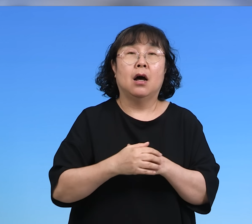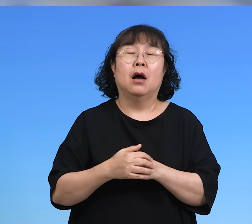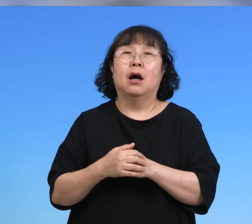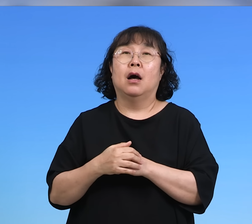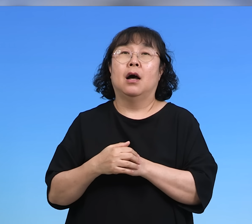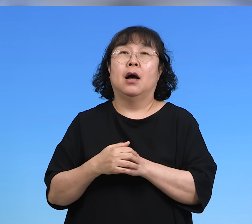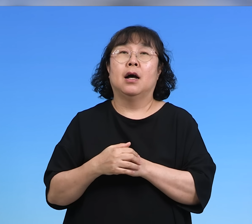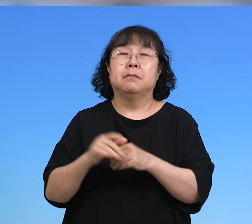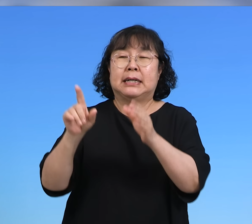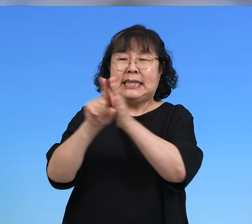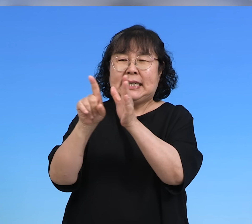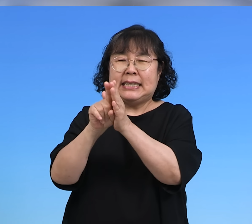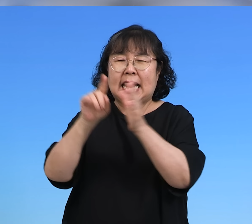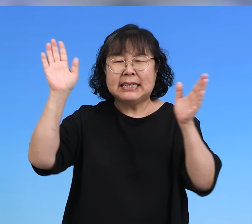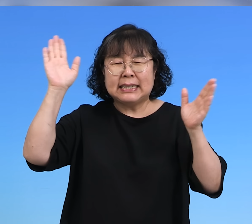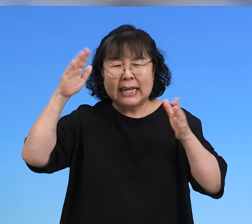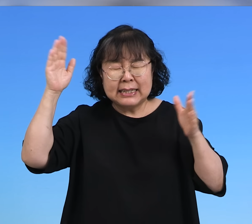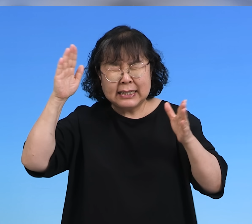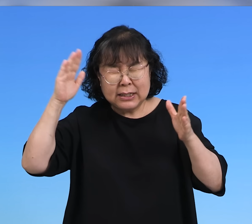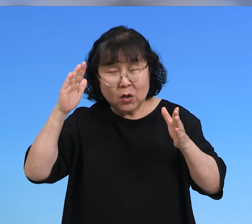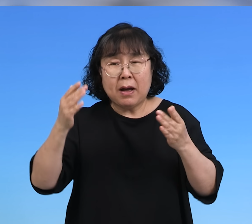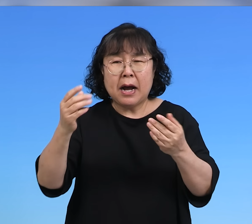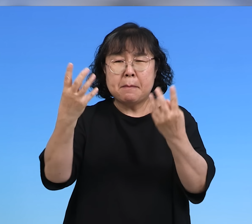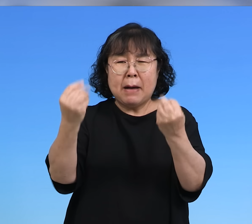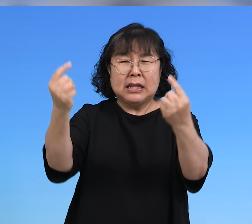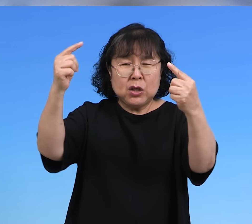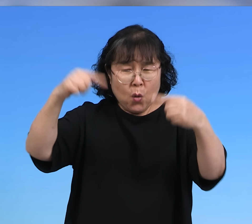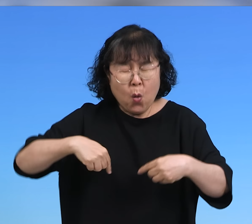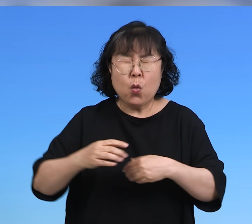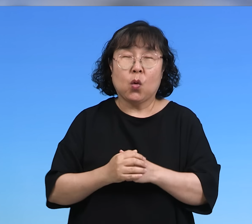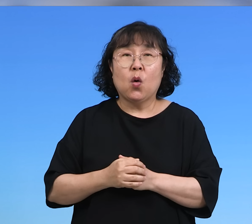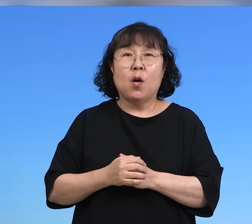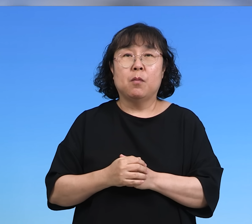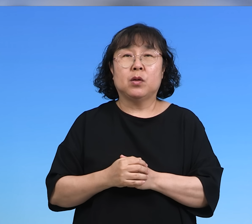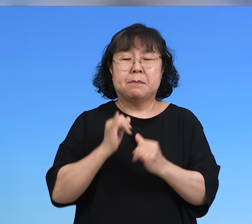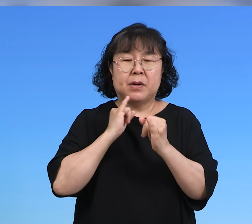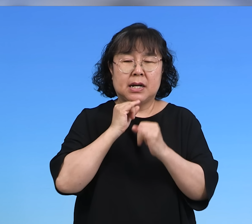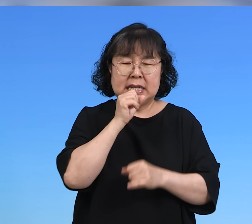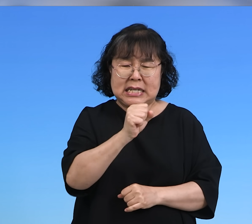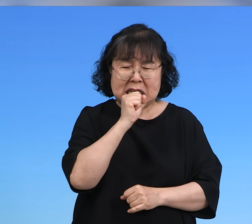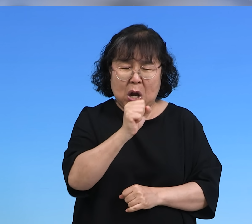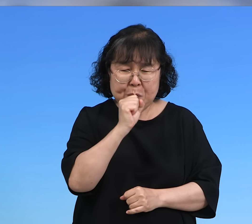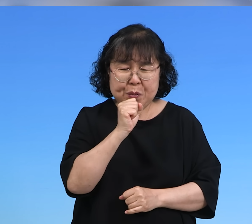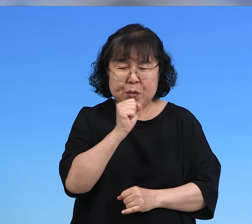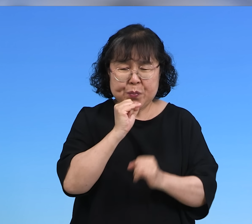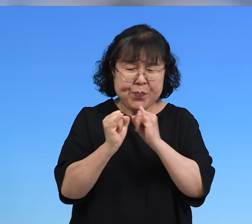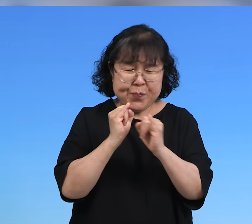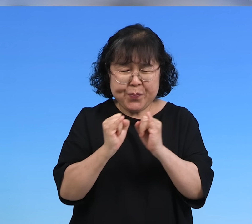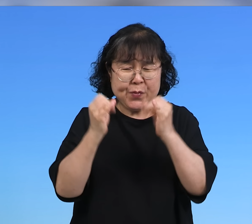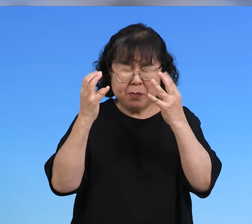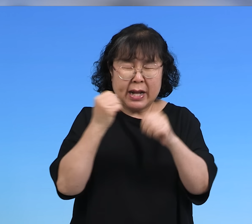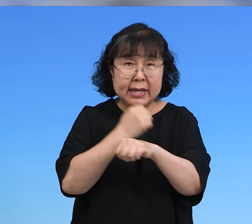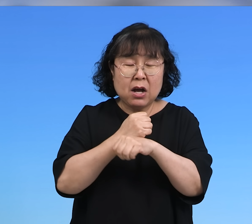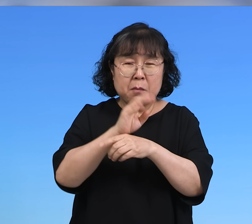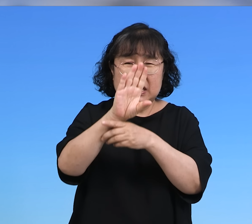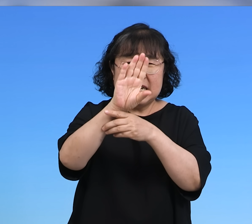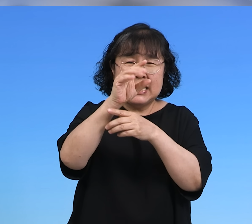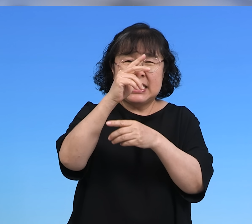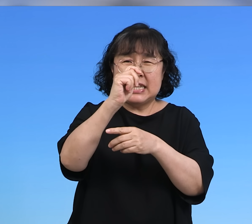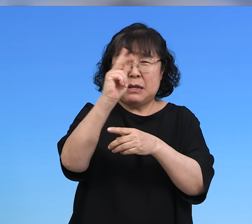이제 신학생들도 많이 오고 언론에서 인터뷰도 하러 오고 굉장히 교회가 이제